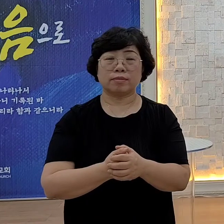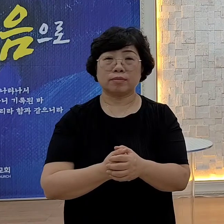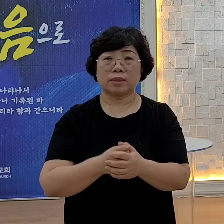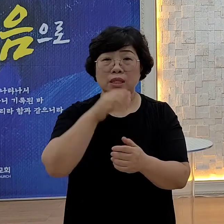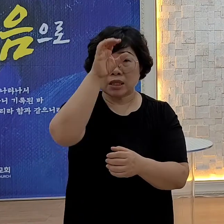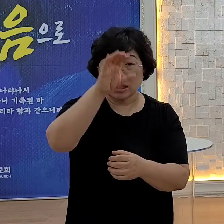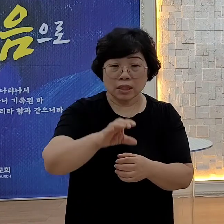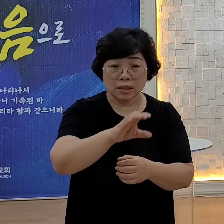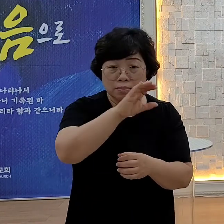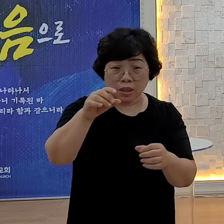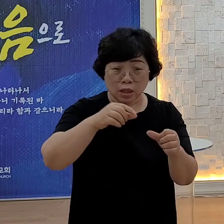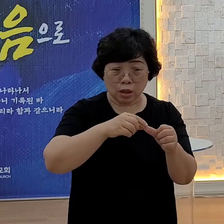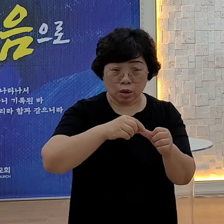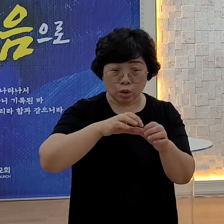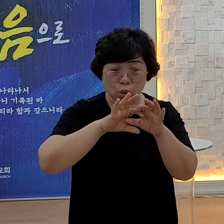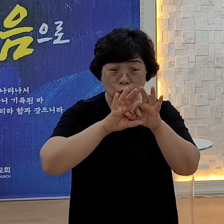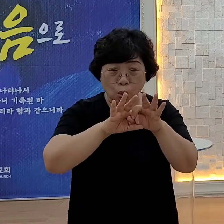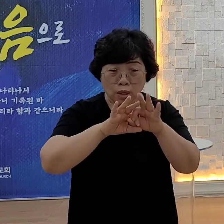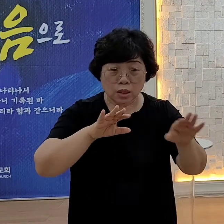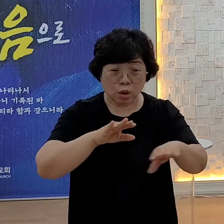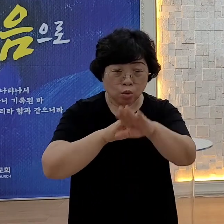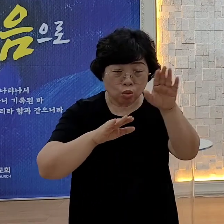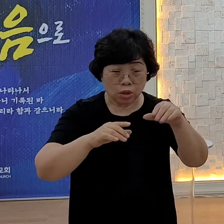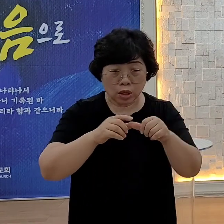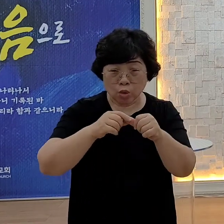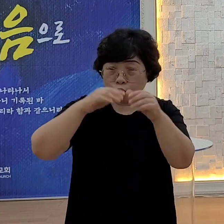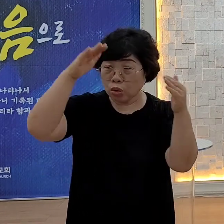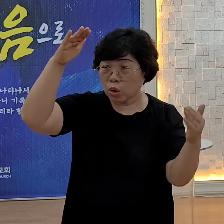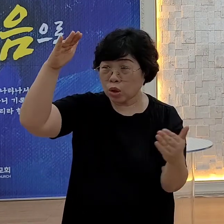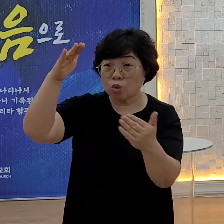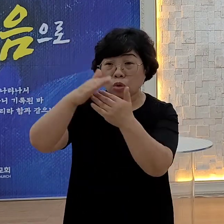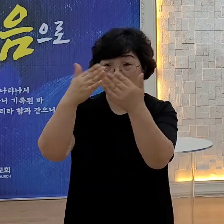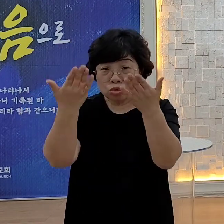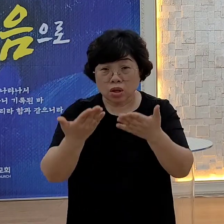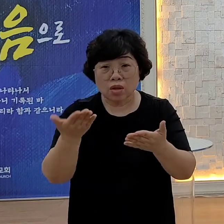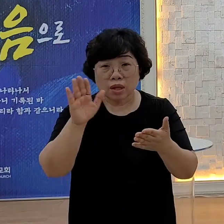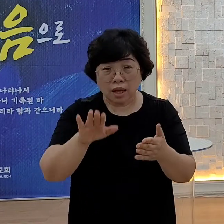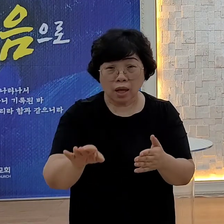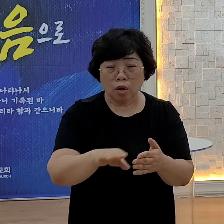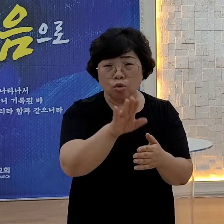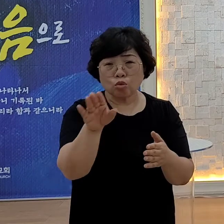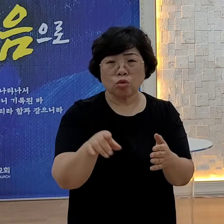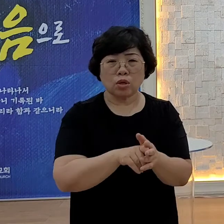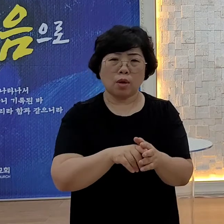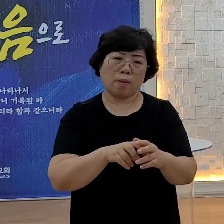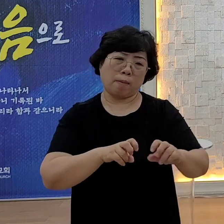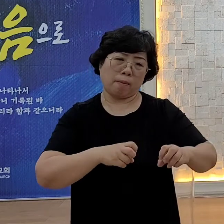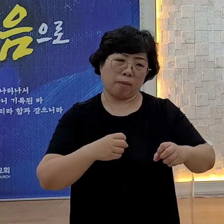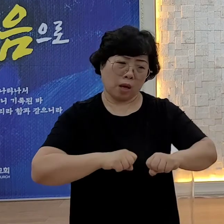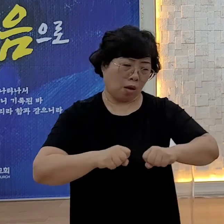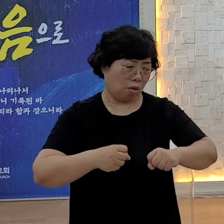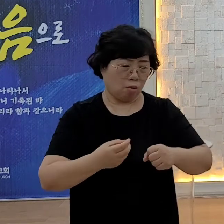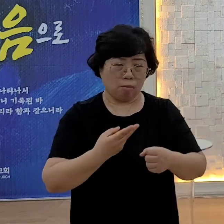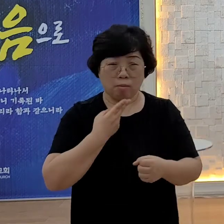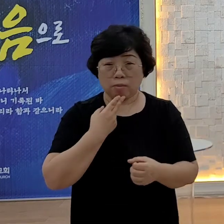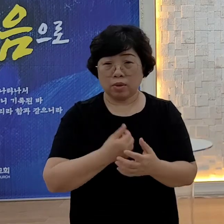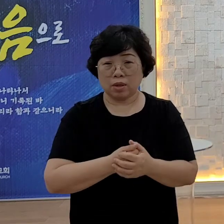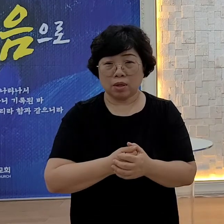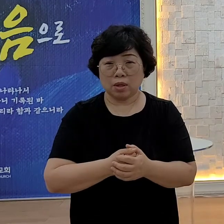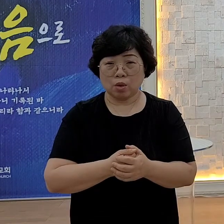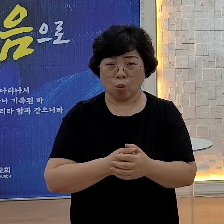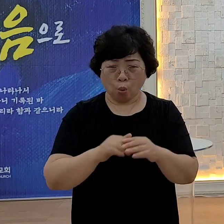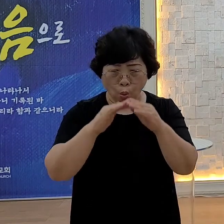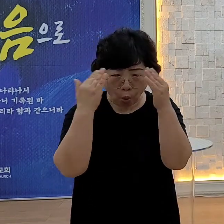해주시는데 우리가 할 수 있는 건 아무것도 없잖아요. 믿음조차도 오직 전적인 하나님의 은혜로 주어진 완성이다 라는